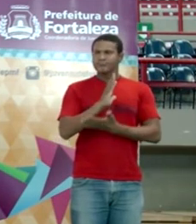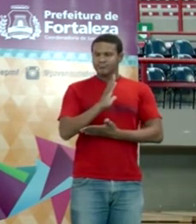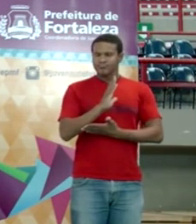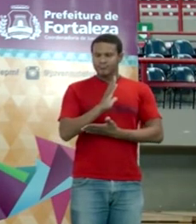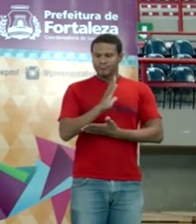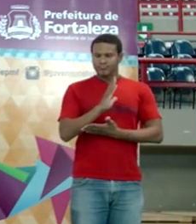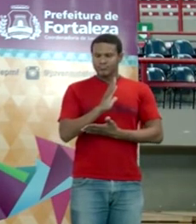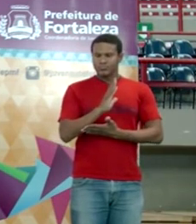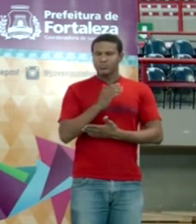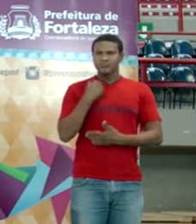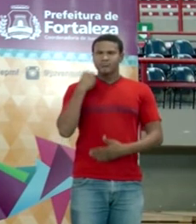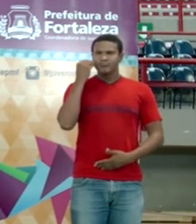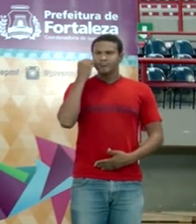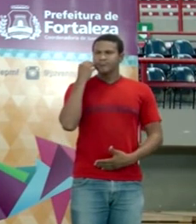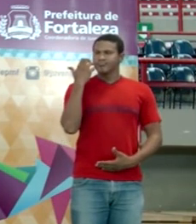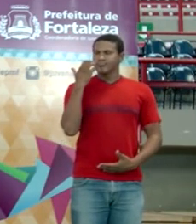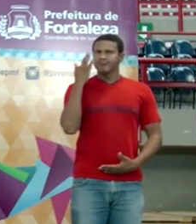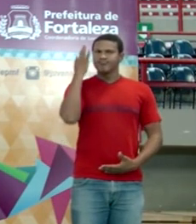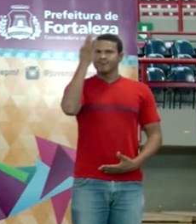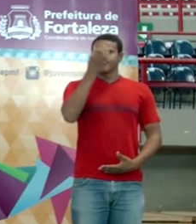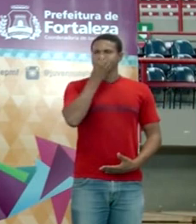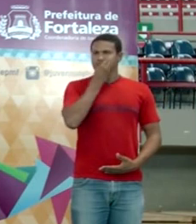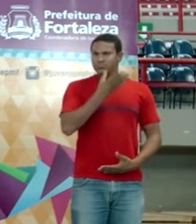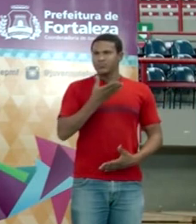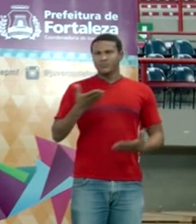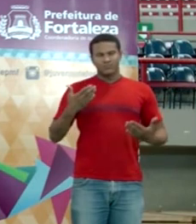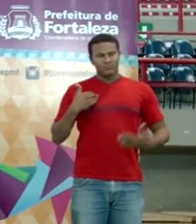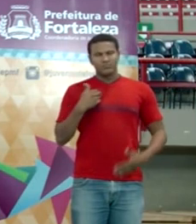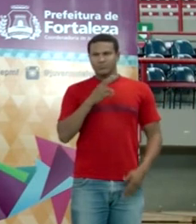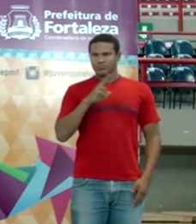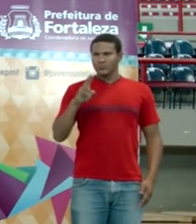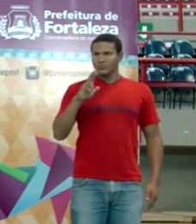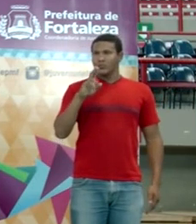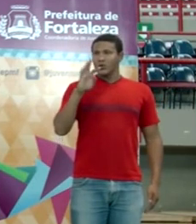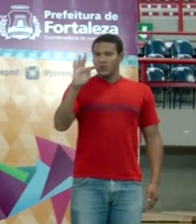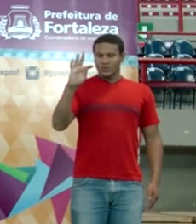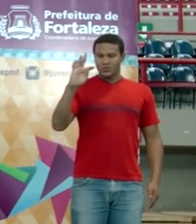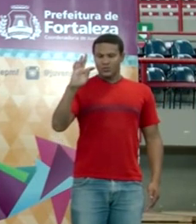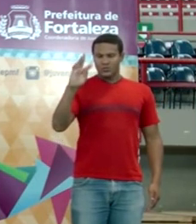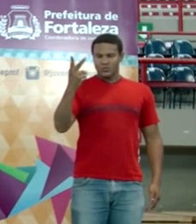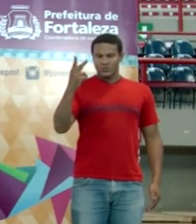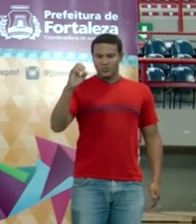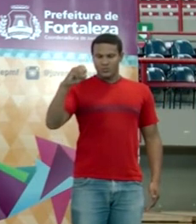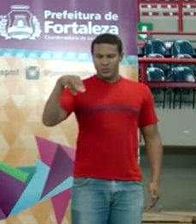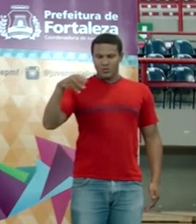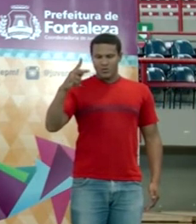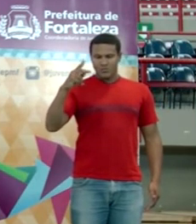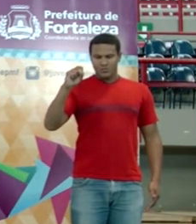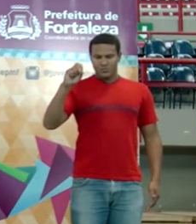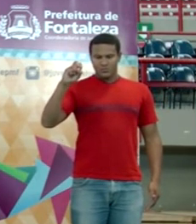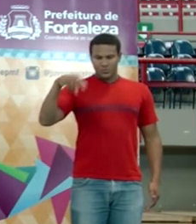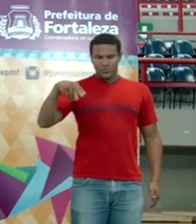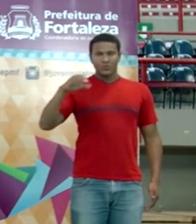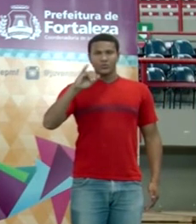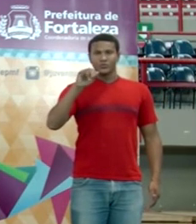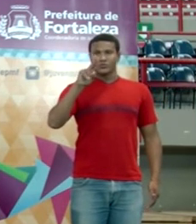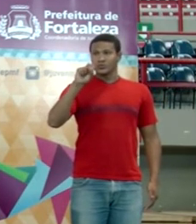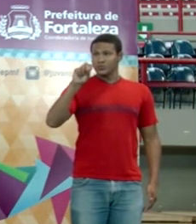optando ser alguém na vida. Meu nome é professor Thompson Justa, eu sou da cadeira de